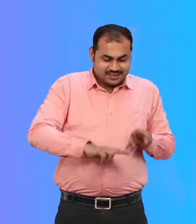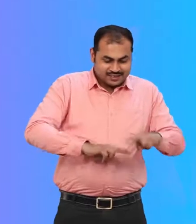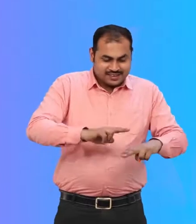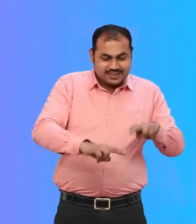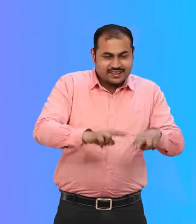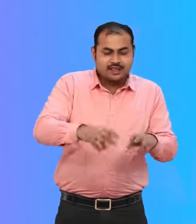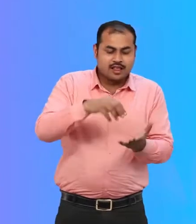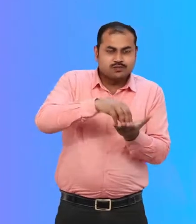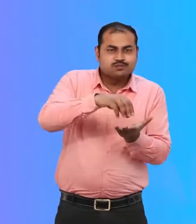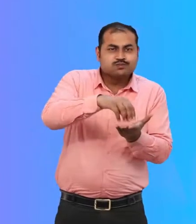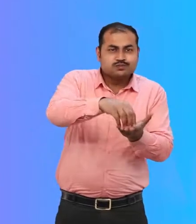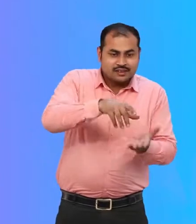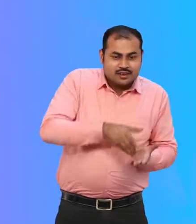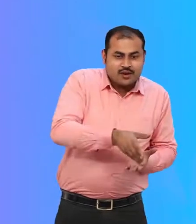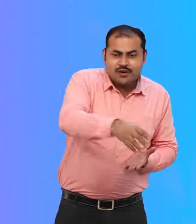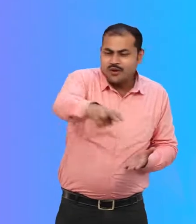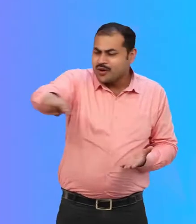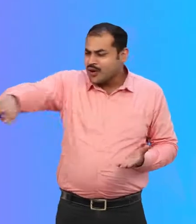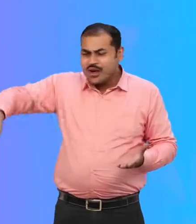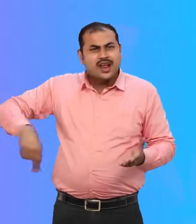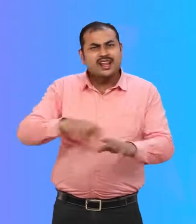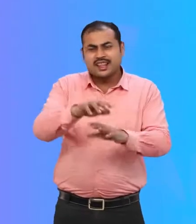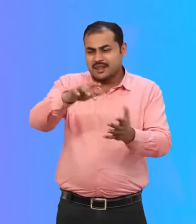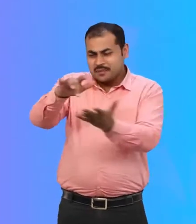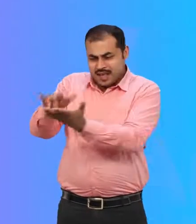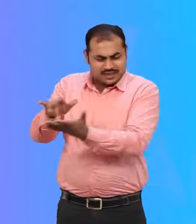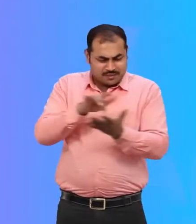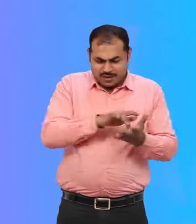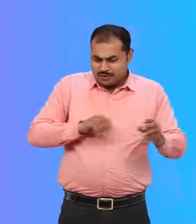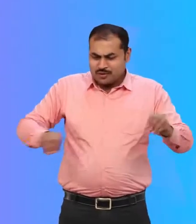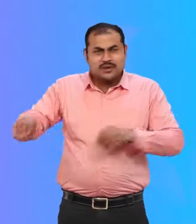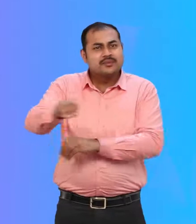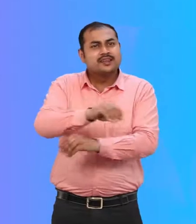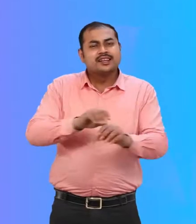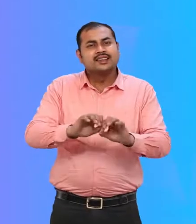को एक जगह से दूसरी जगह आना-जाना आसान हो गया है